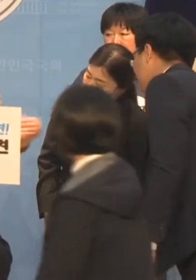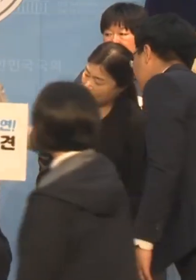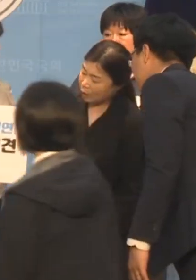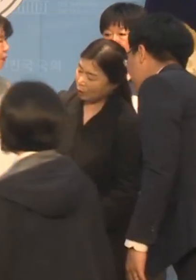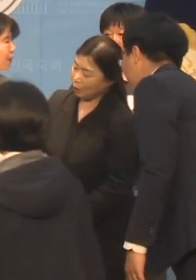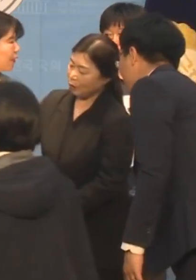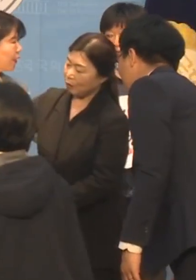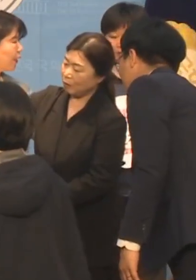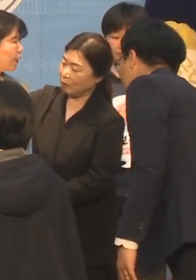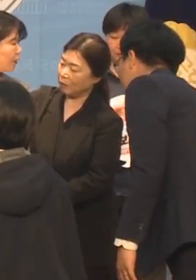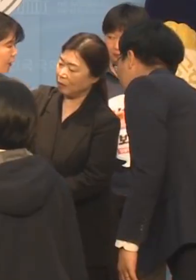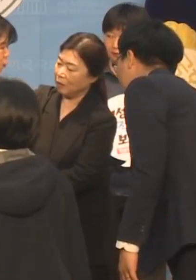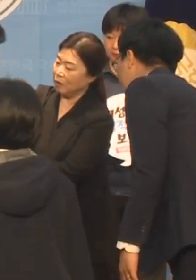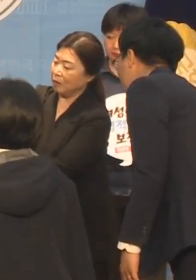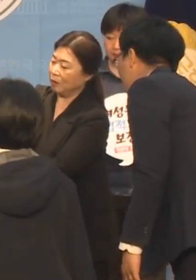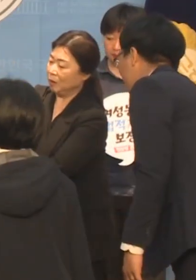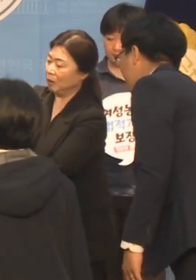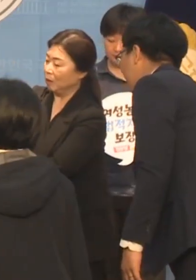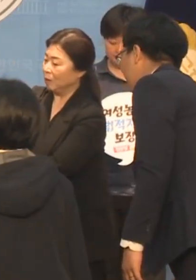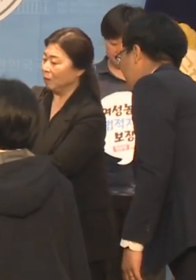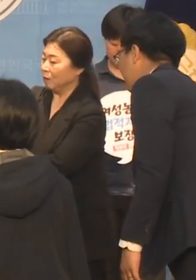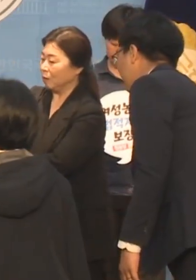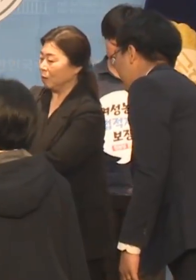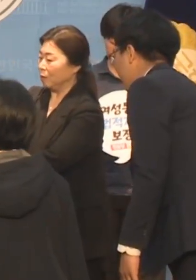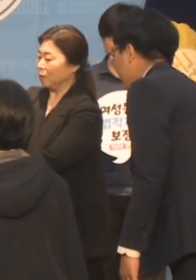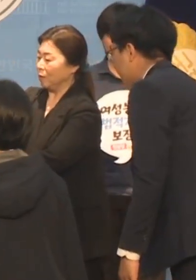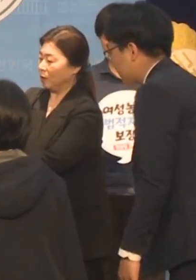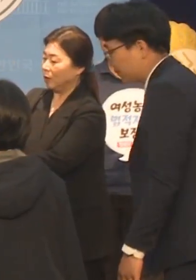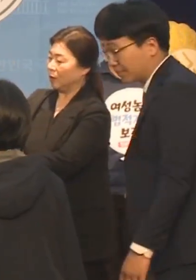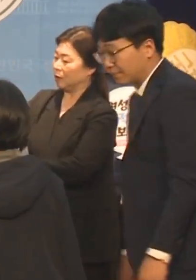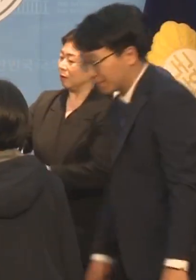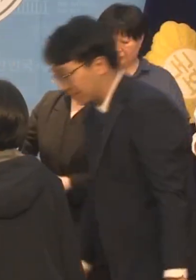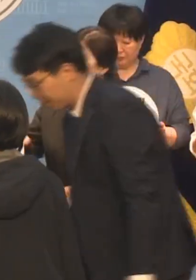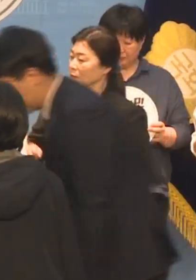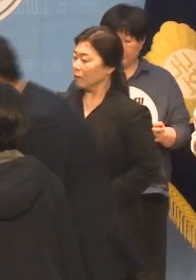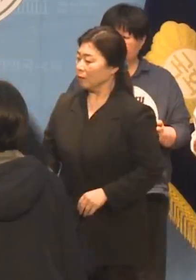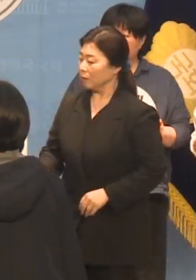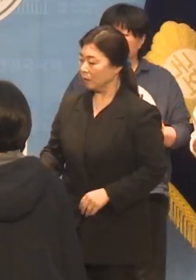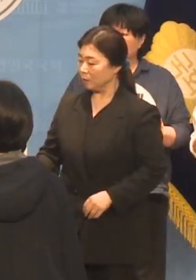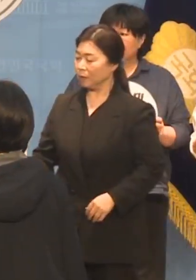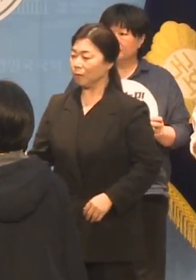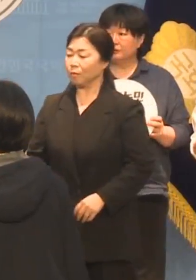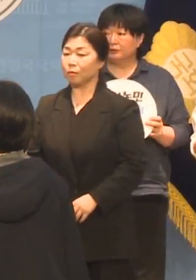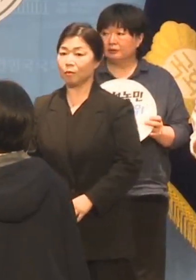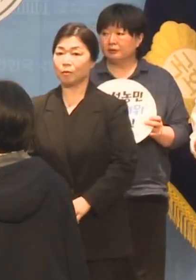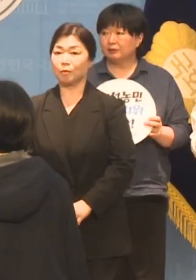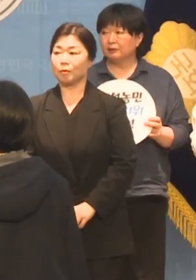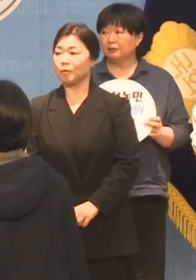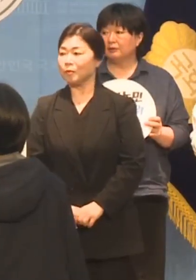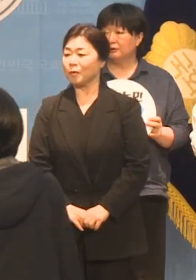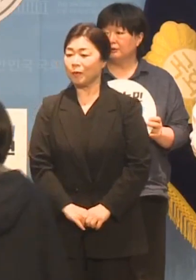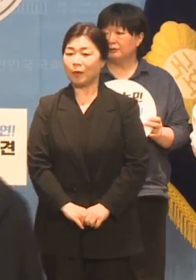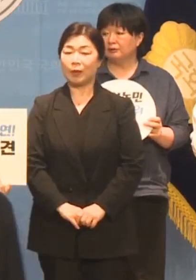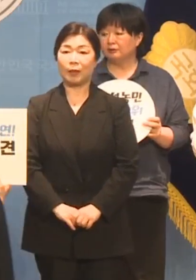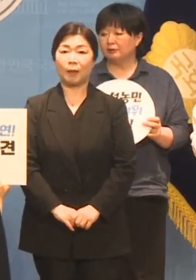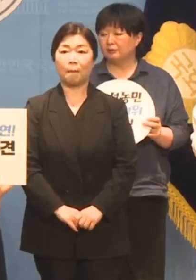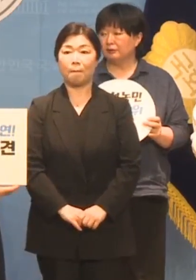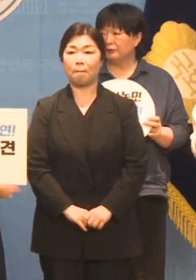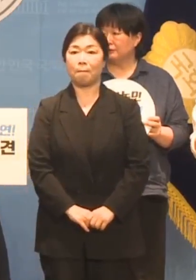제가 이쪽으로 빠질 테니까 이쪽으로 오셔서 발언 시작하세요. 네, 안녕히 계시고